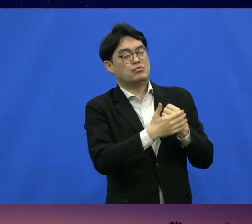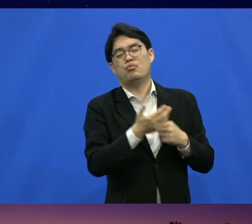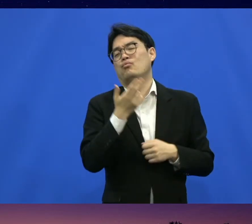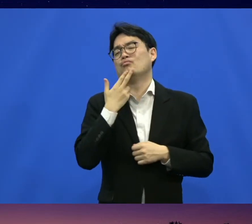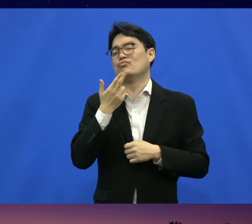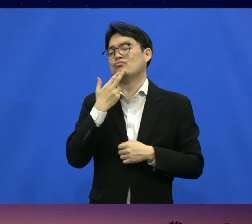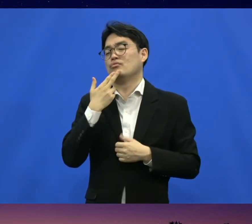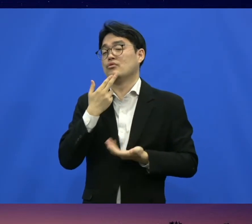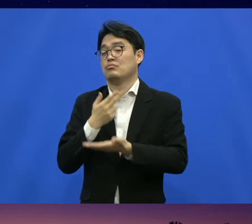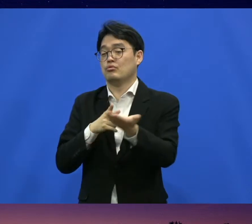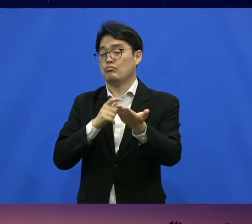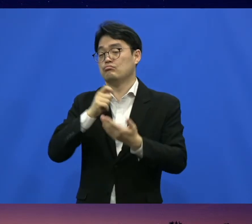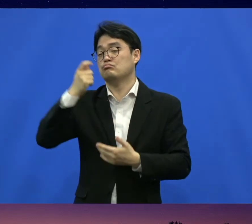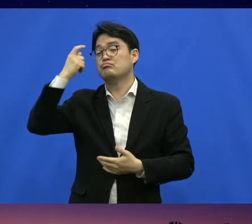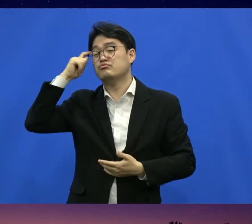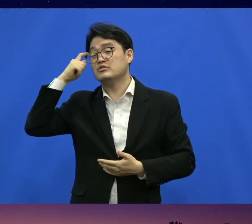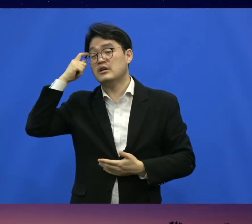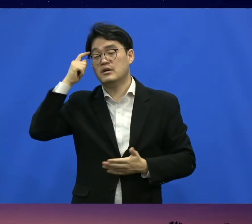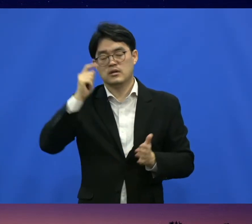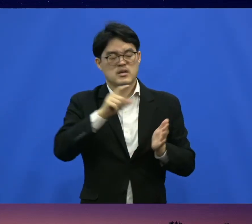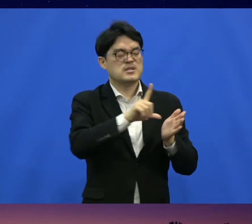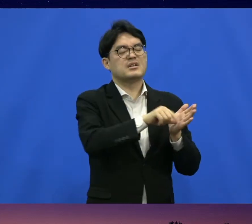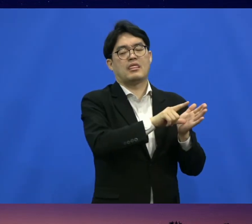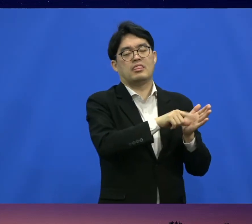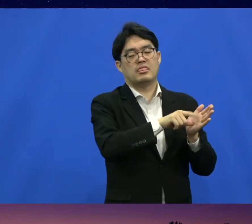여러분? 묵상은요 시간을 잊는 거예요.